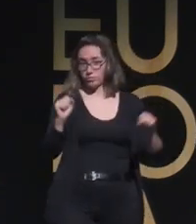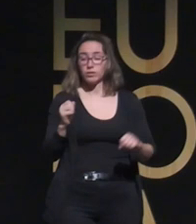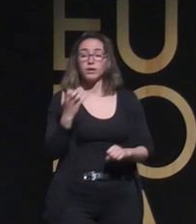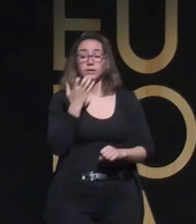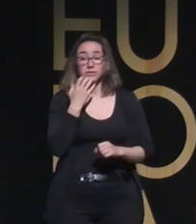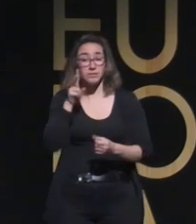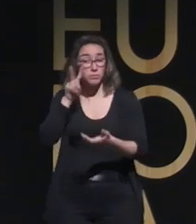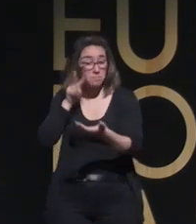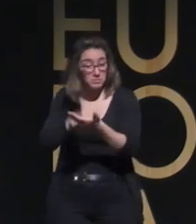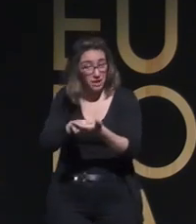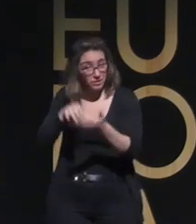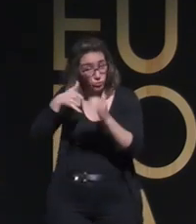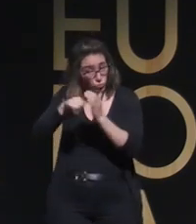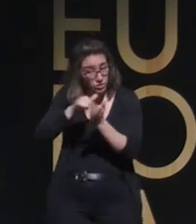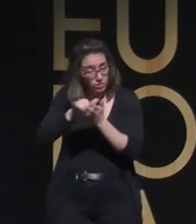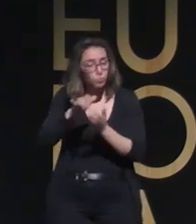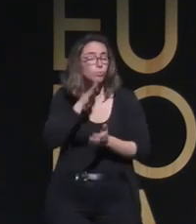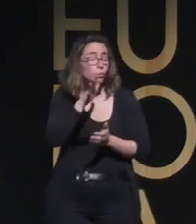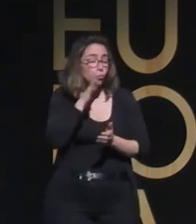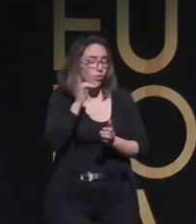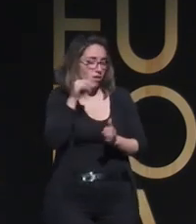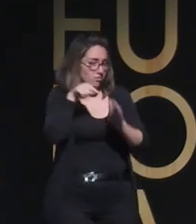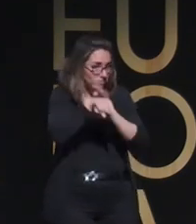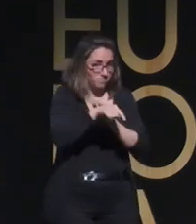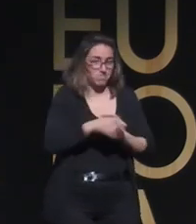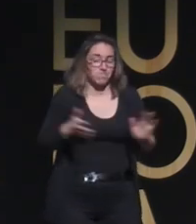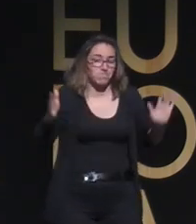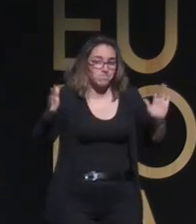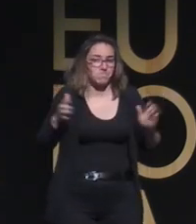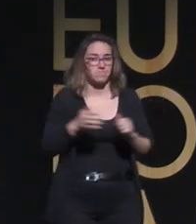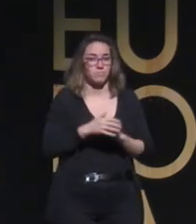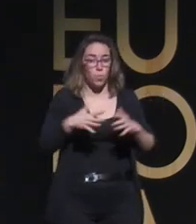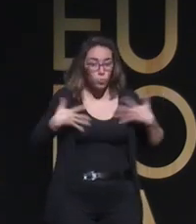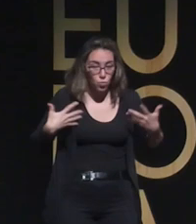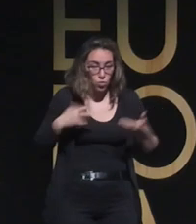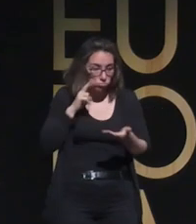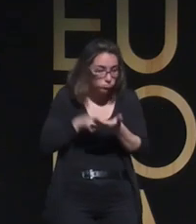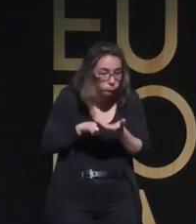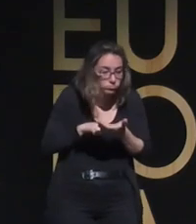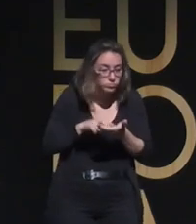será. Si no te sorprenda lo que encuentres. Ahora, ¿luego qué vas a hacer con eso?